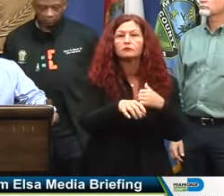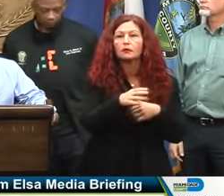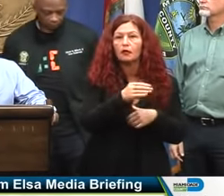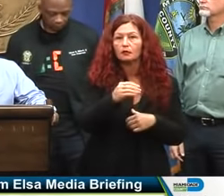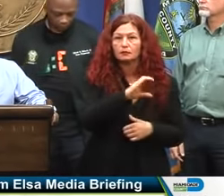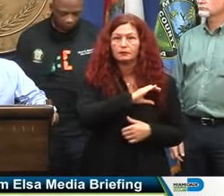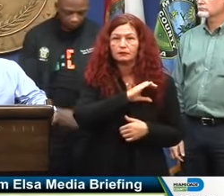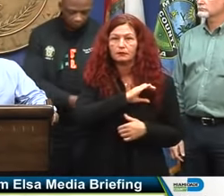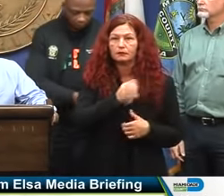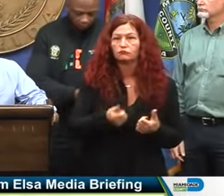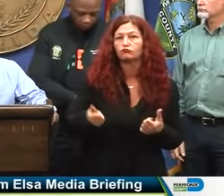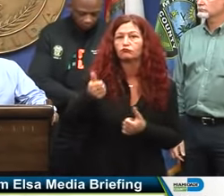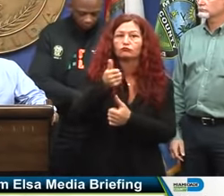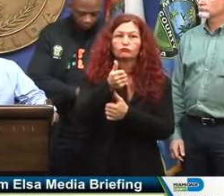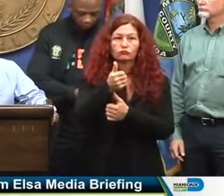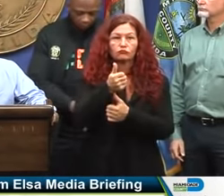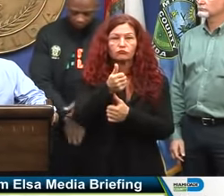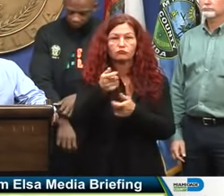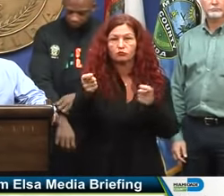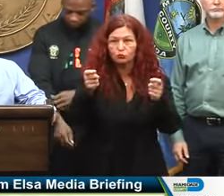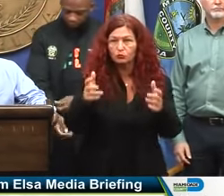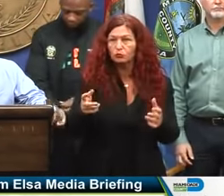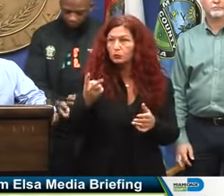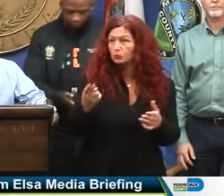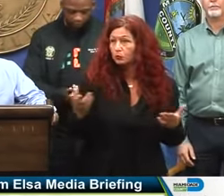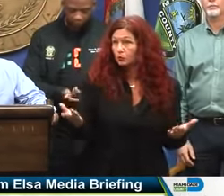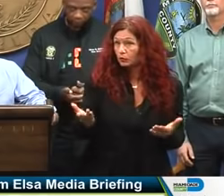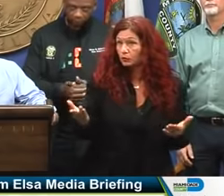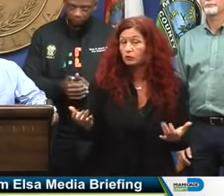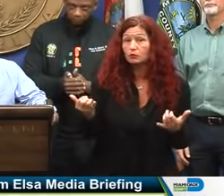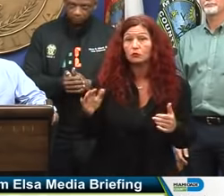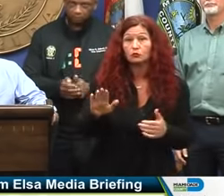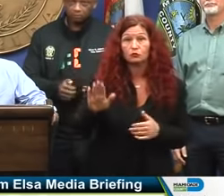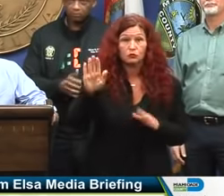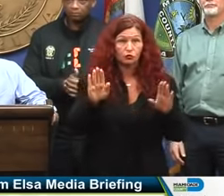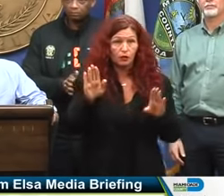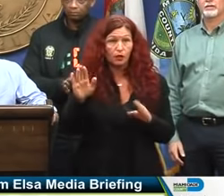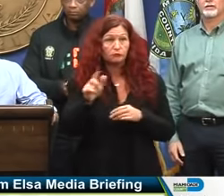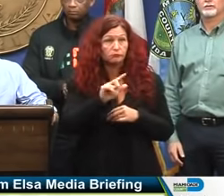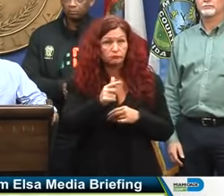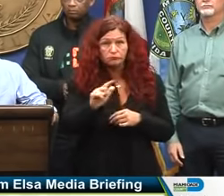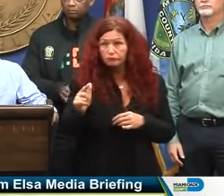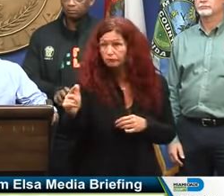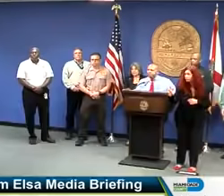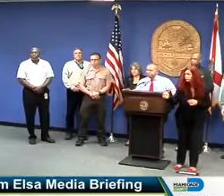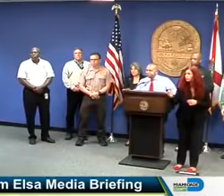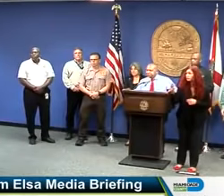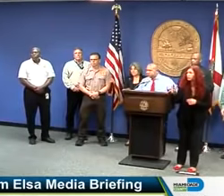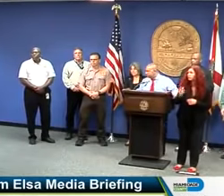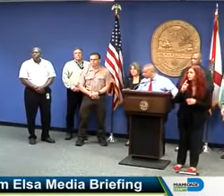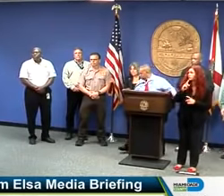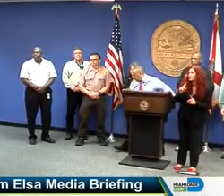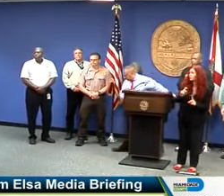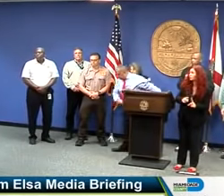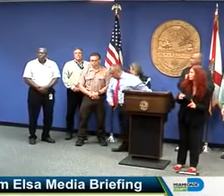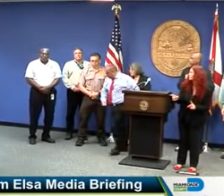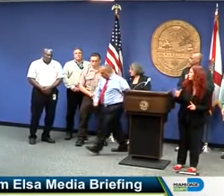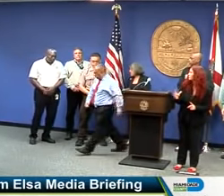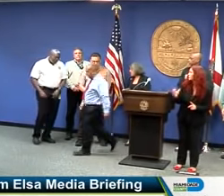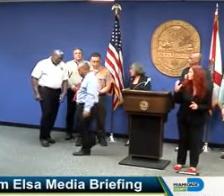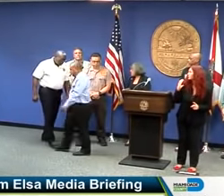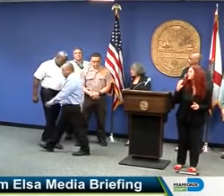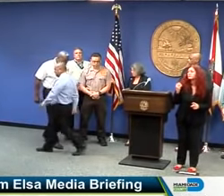Director, Freddie Ramirez. So please raise your hand, wait until you're called upon, and address the speaker. Willard? For Chief Holmes, please.